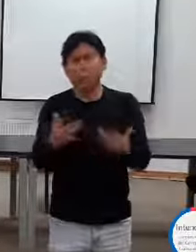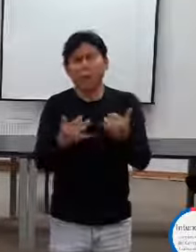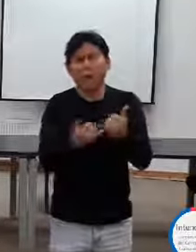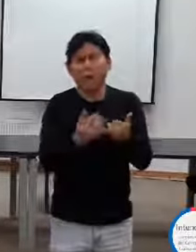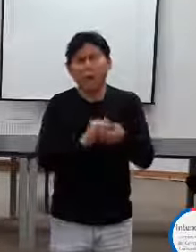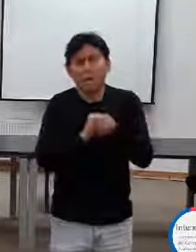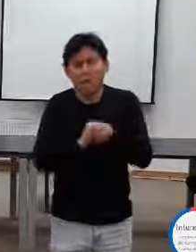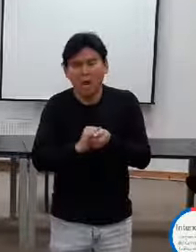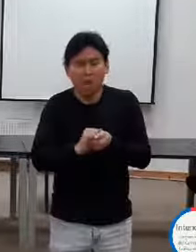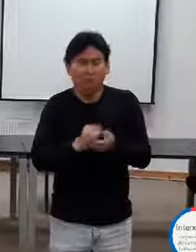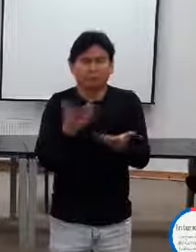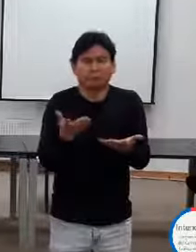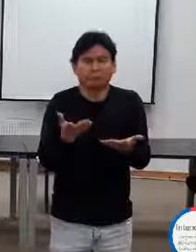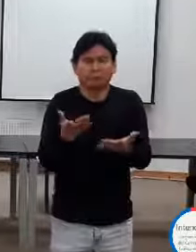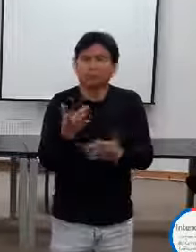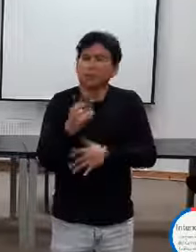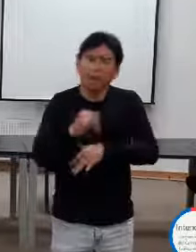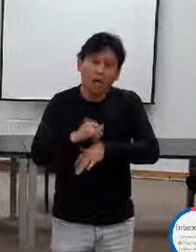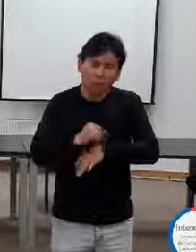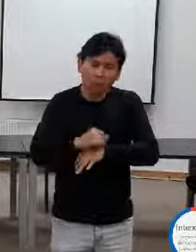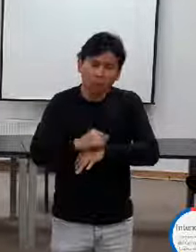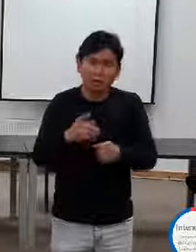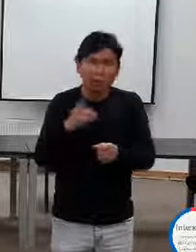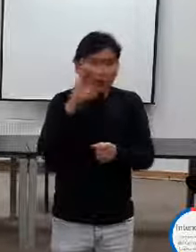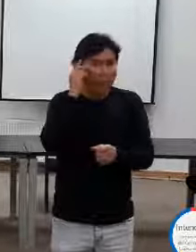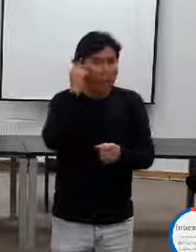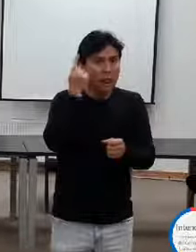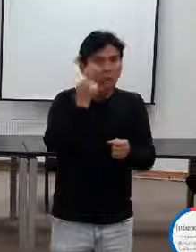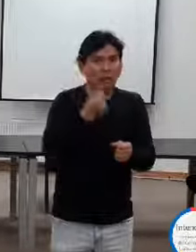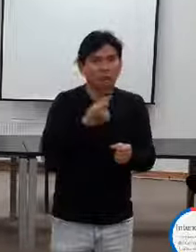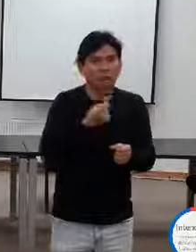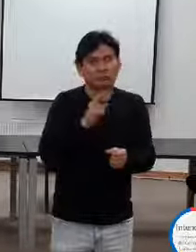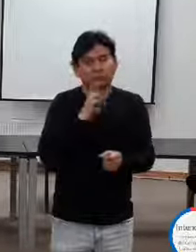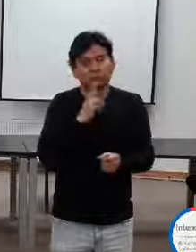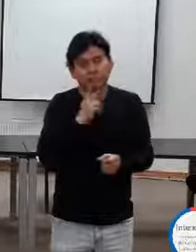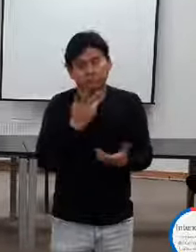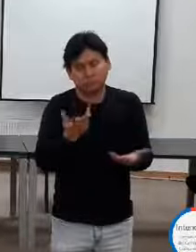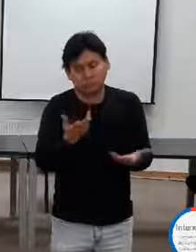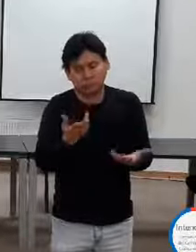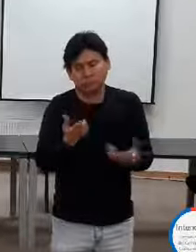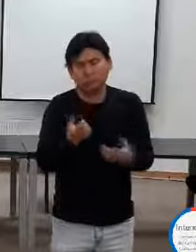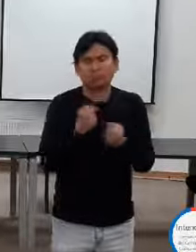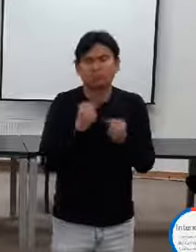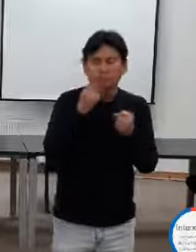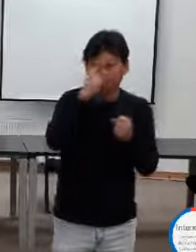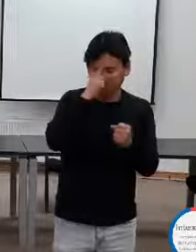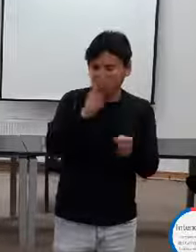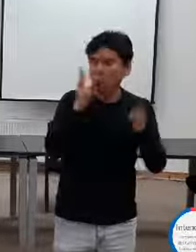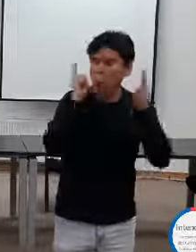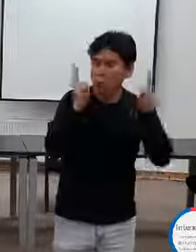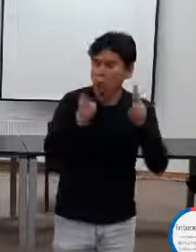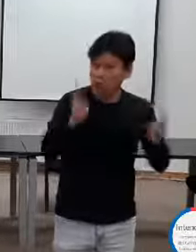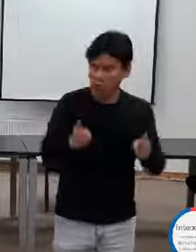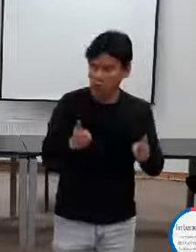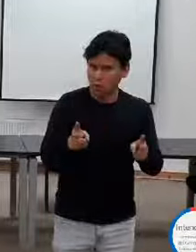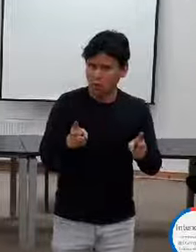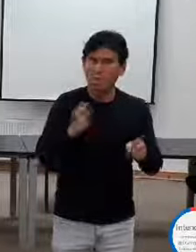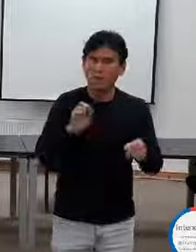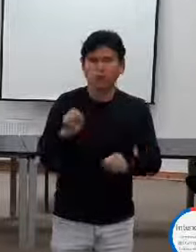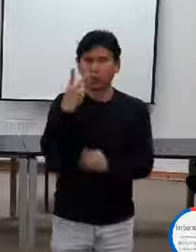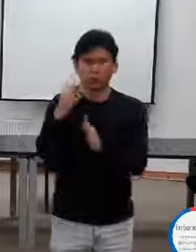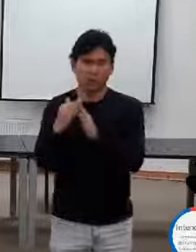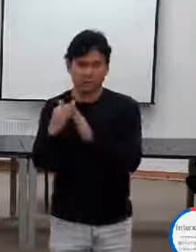amiga a esta región inventando una residencia. Pero en definitiva está prohibido el desplazamiento a